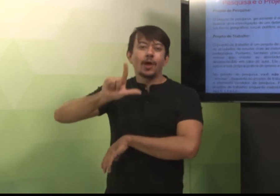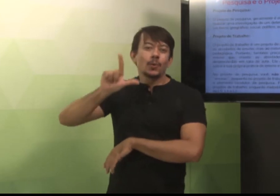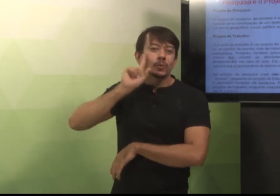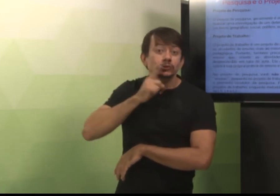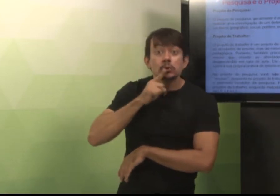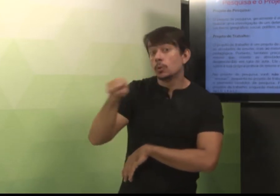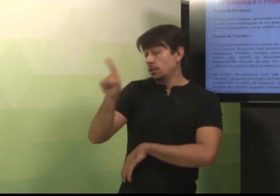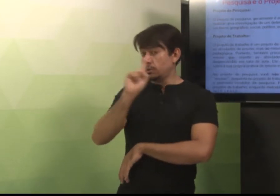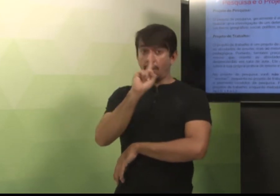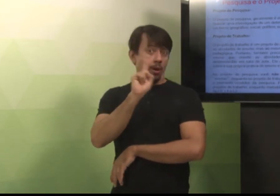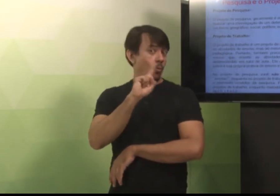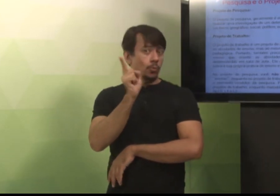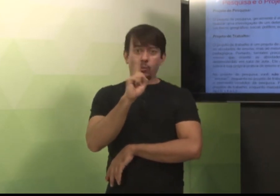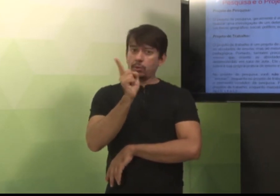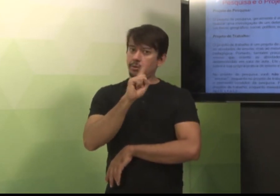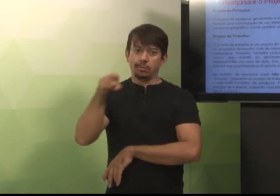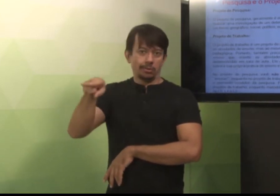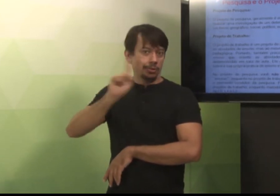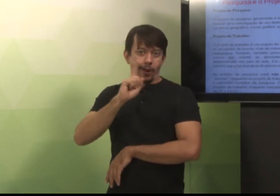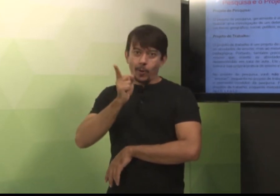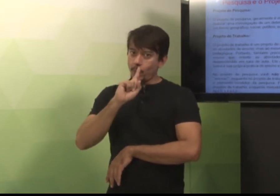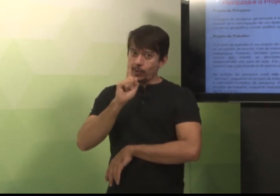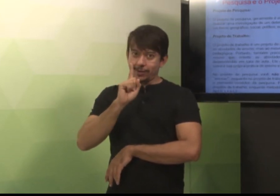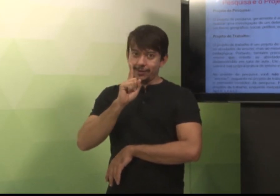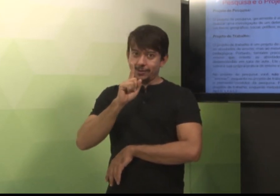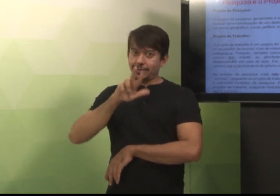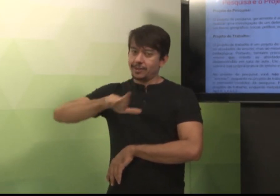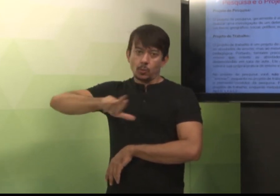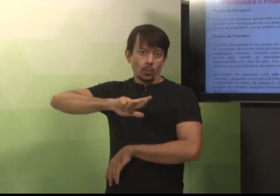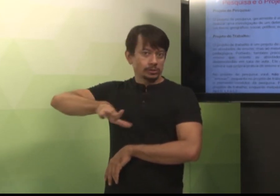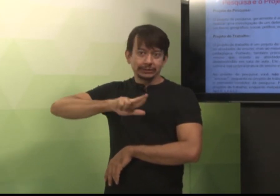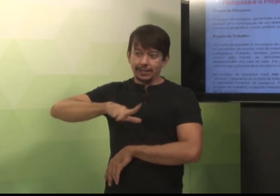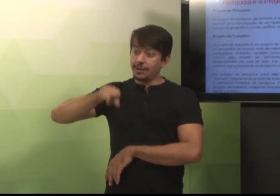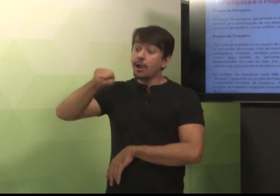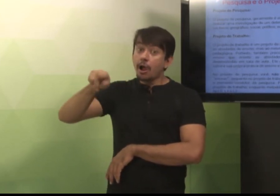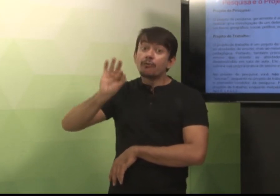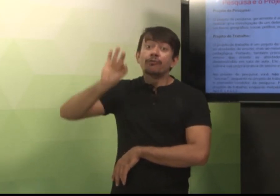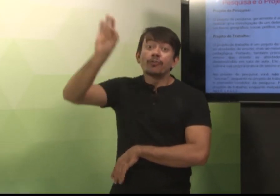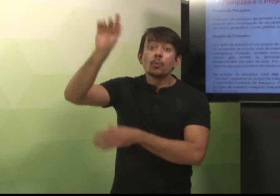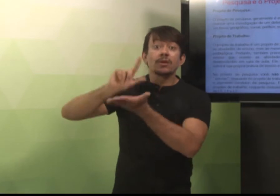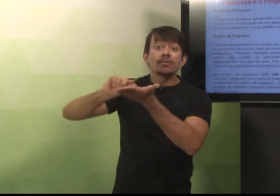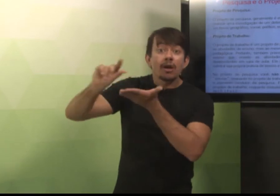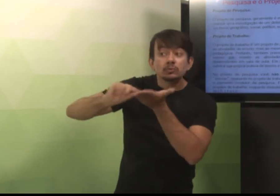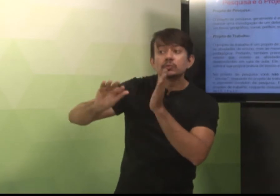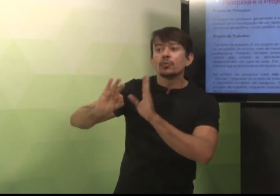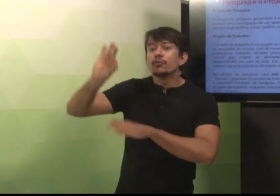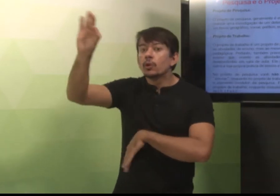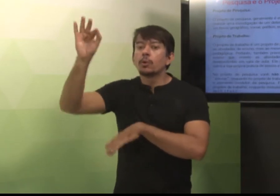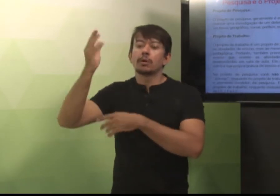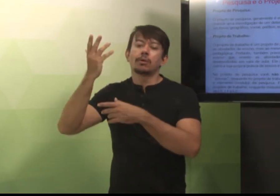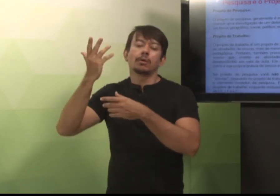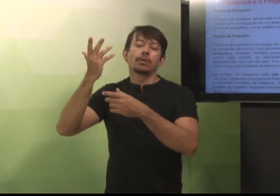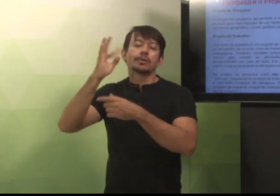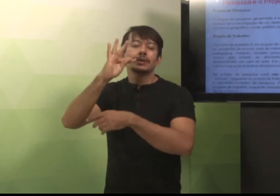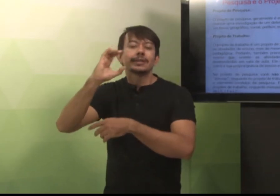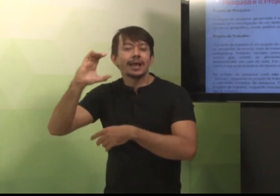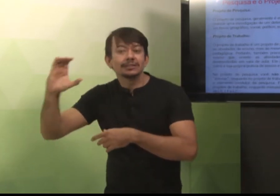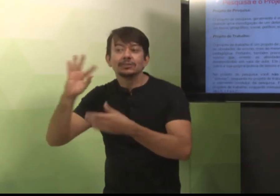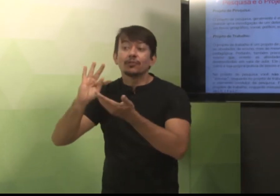Então, vocês podem escolher um tema L1, L2 ou literatura surda, mas no projeto de pesquisa é outra temática,